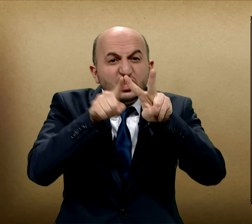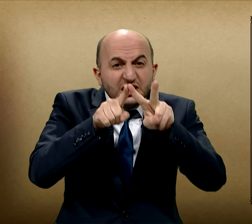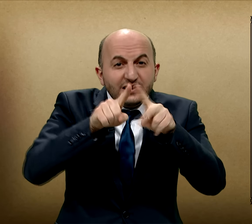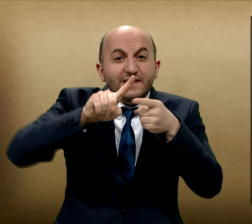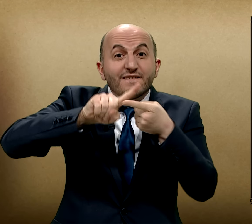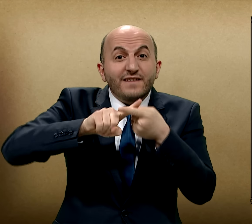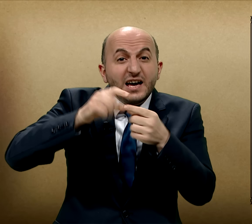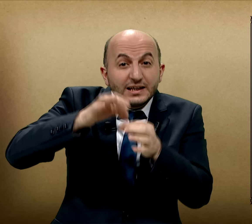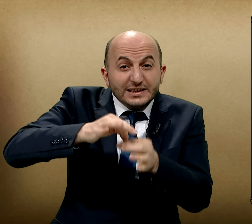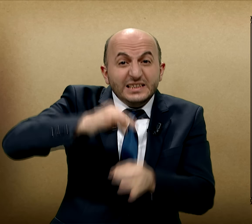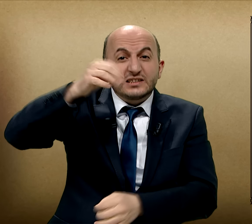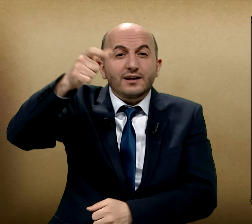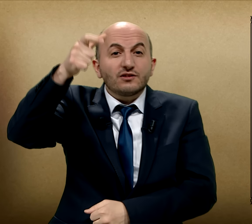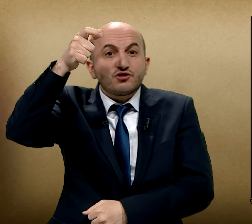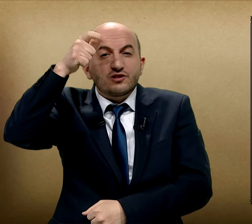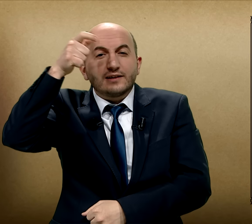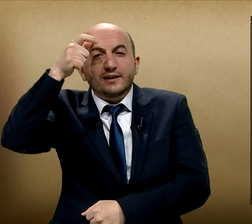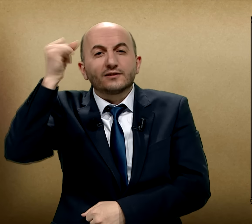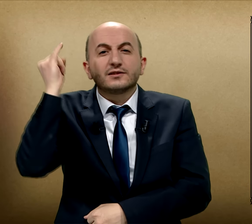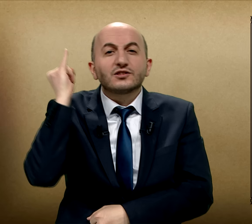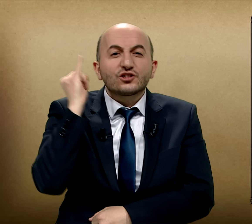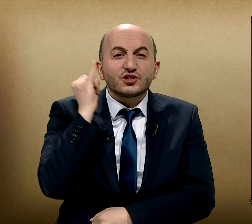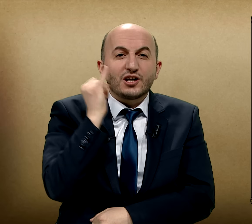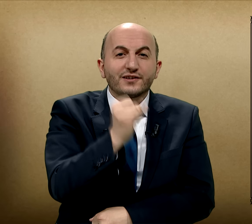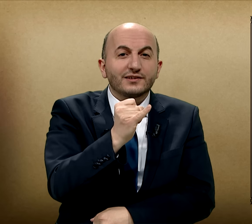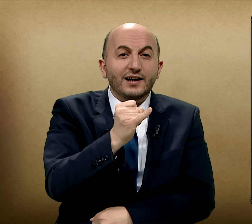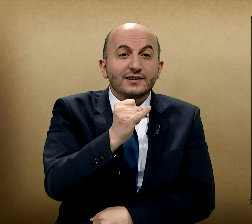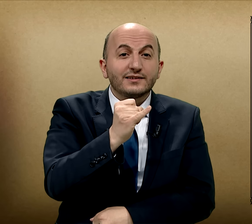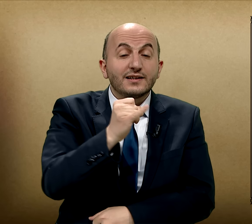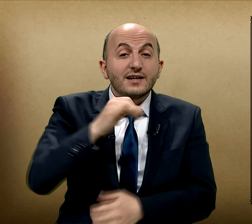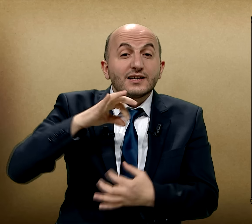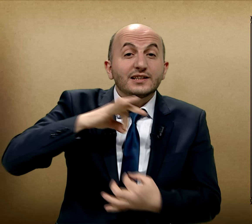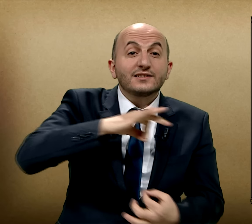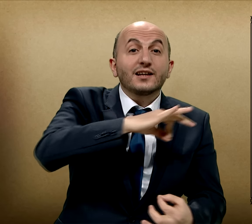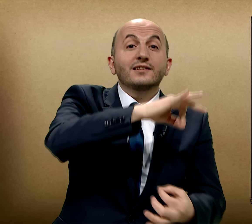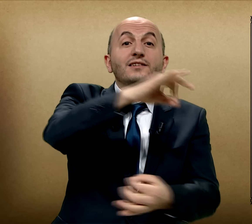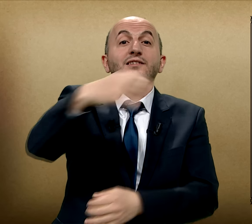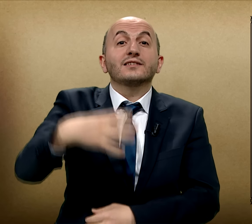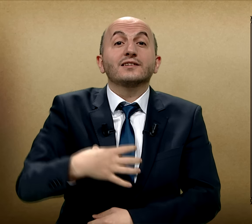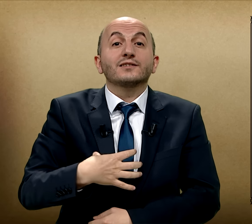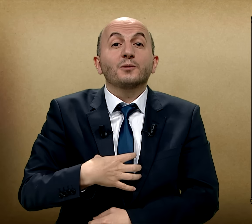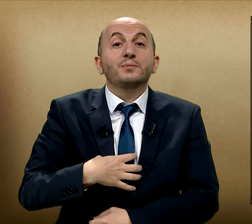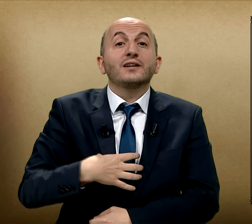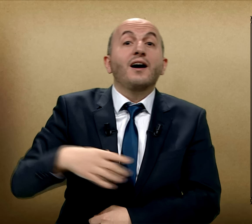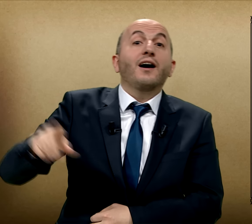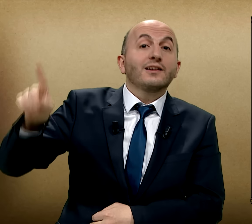cin ve insan şeytanının şerrinden insanların Rabbi